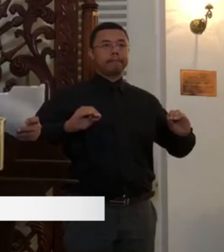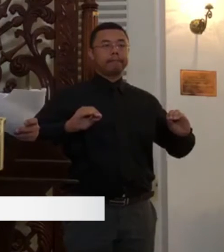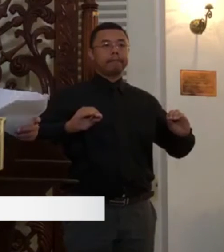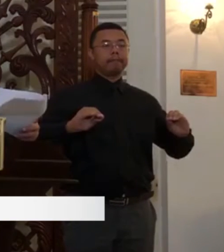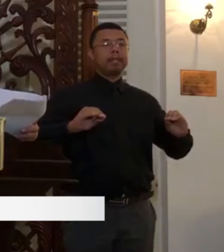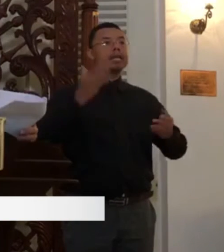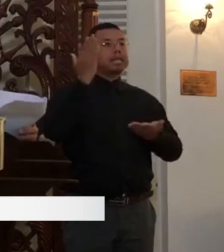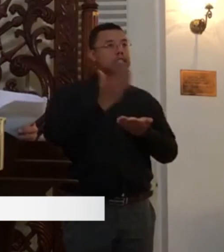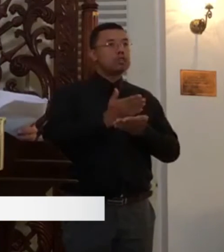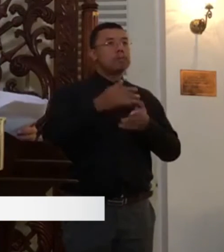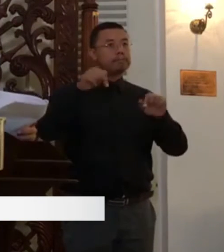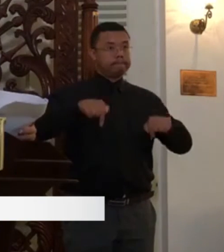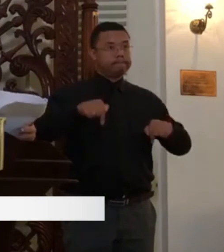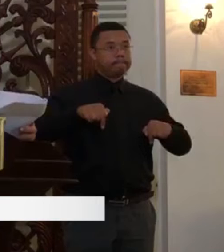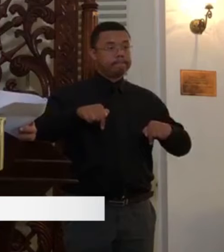dan penghentian ini